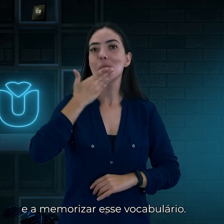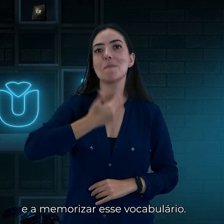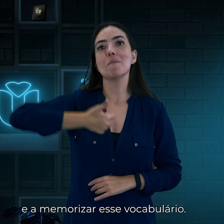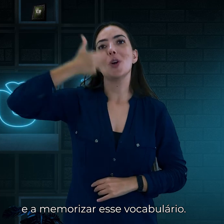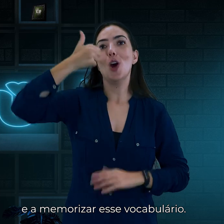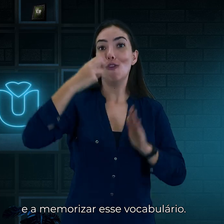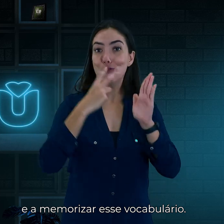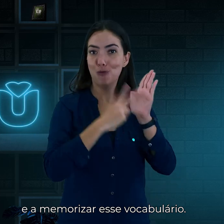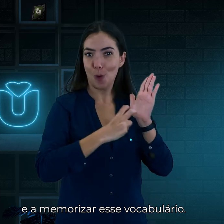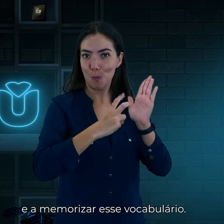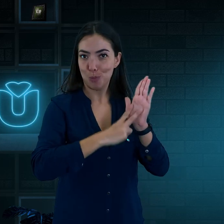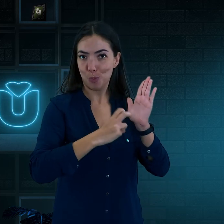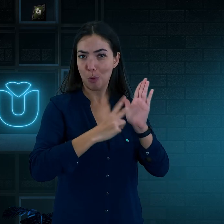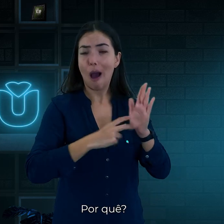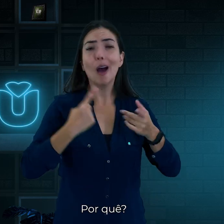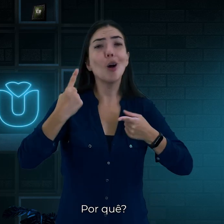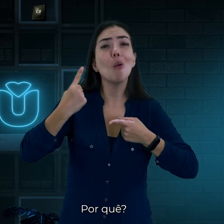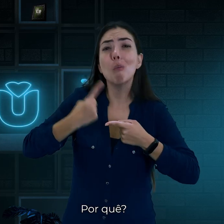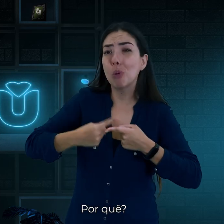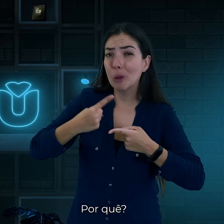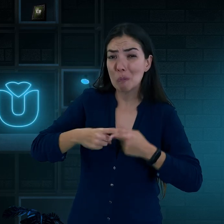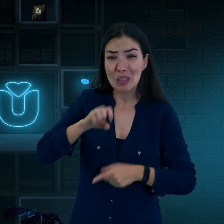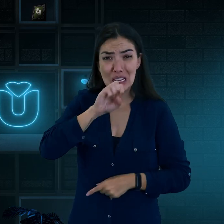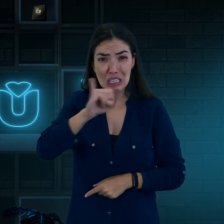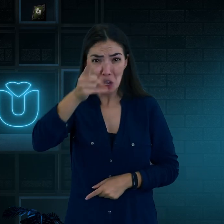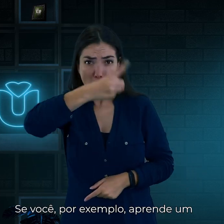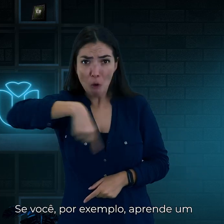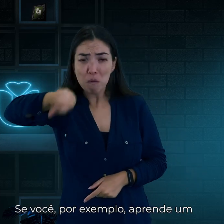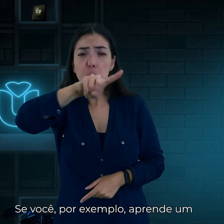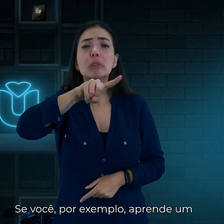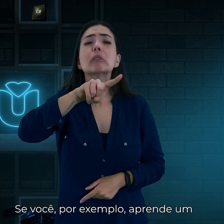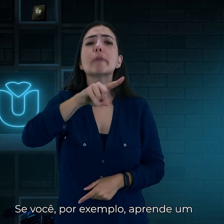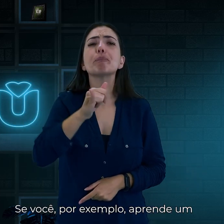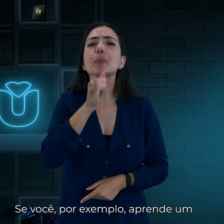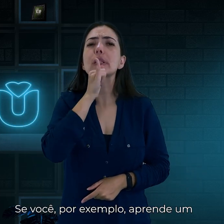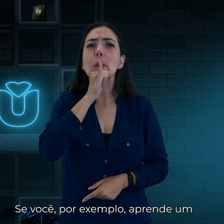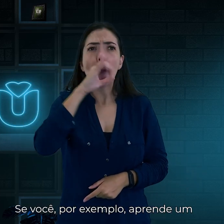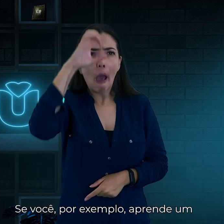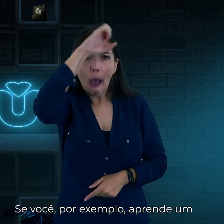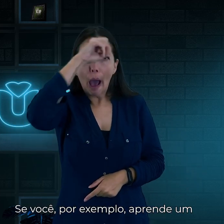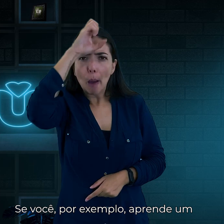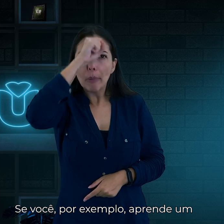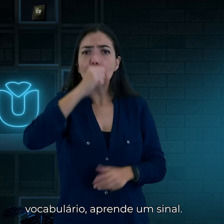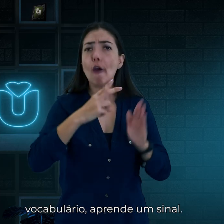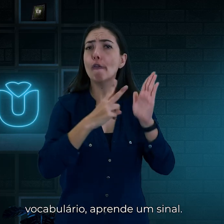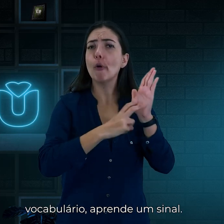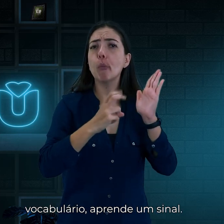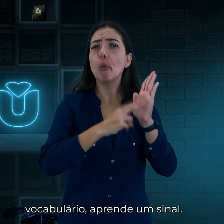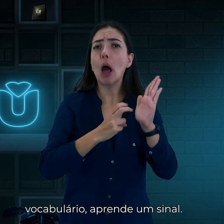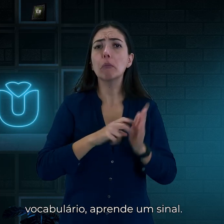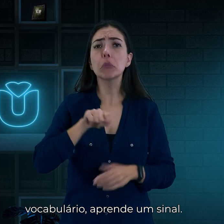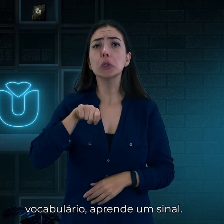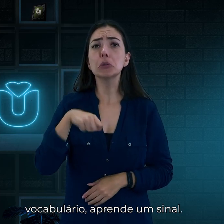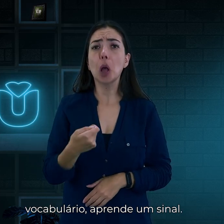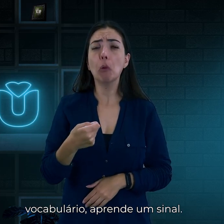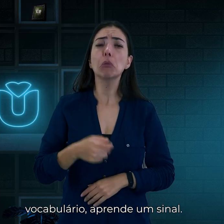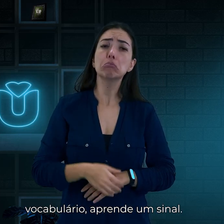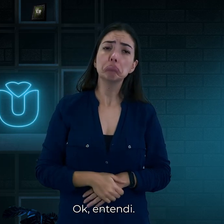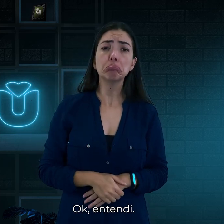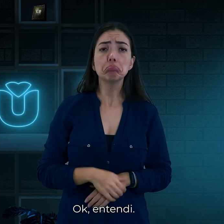esse vocabulário. Por quê? Se você, por exemplo, aprende um vocabulário, aprende um sinal. Ok,